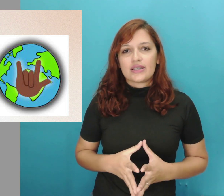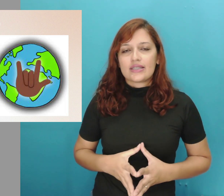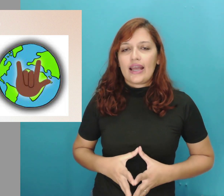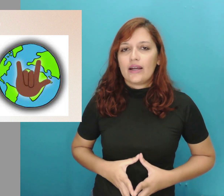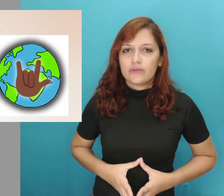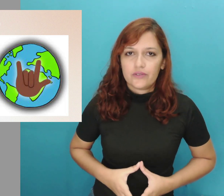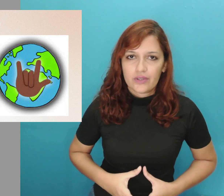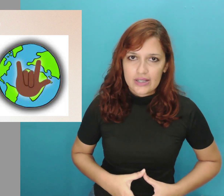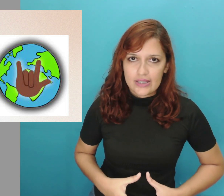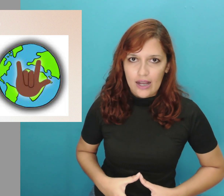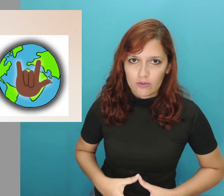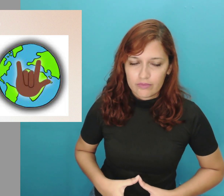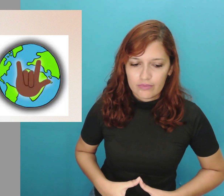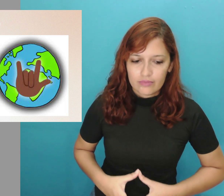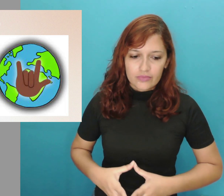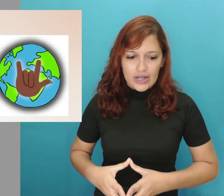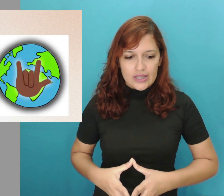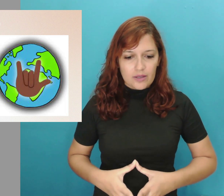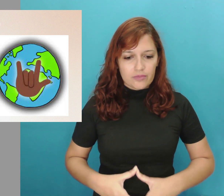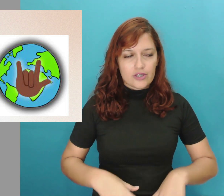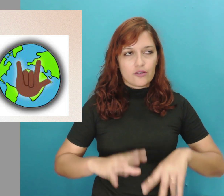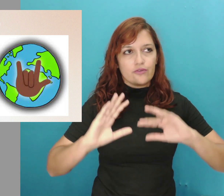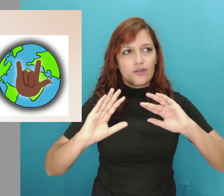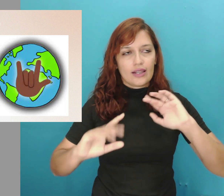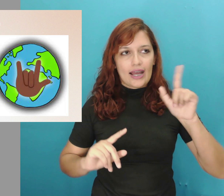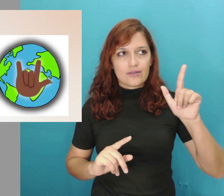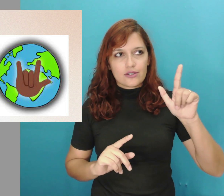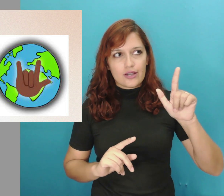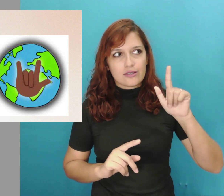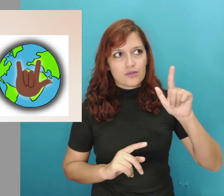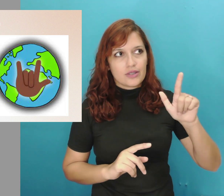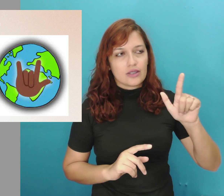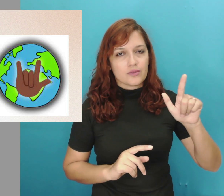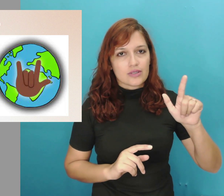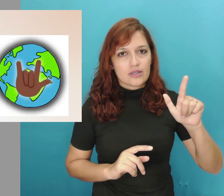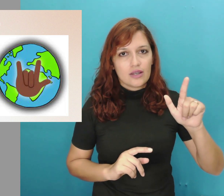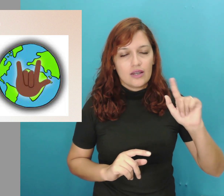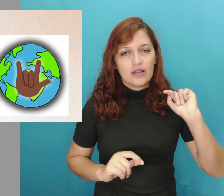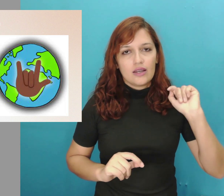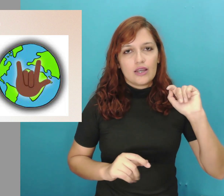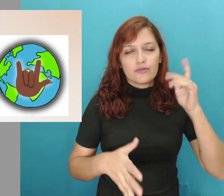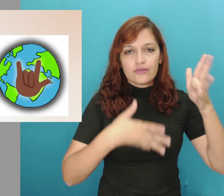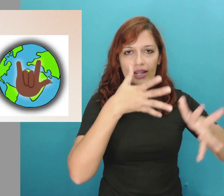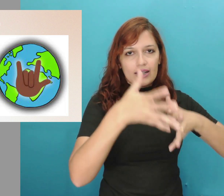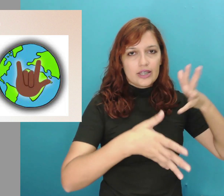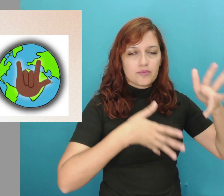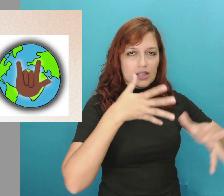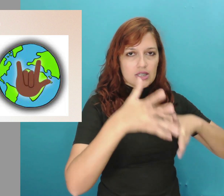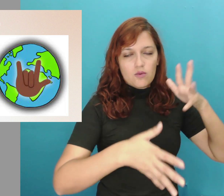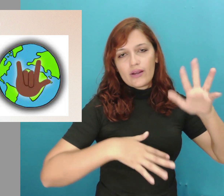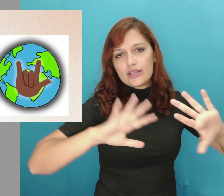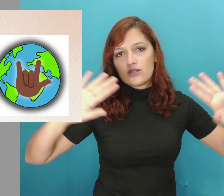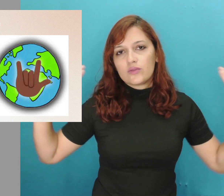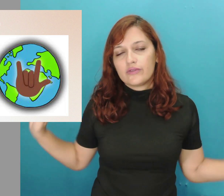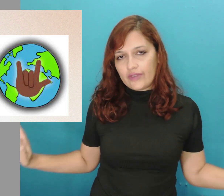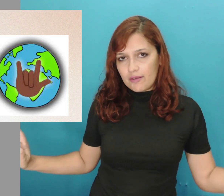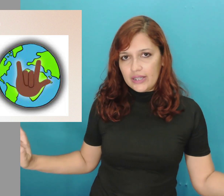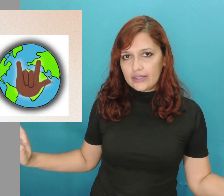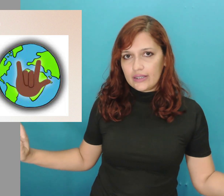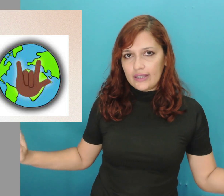Libras é universal? Por exemplo, se eu for lá nos Estados Unidos, eu vou falar Libras e qualquer surdo vai me